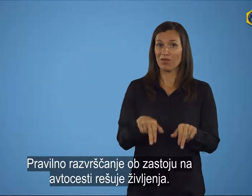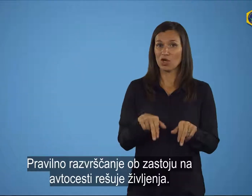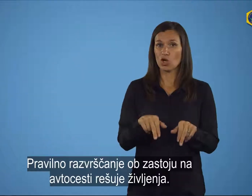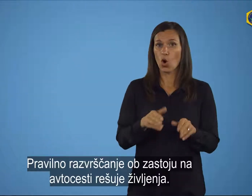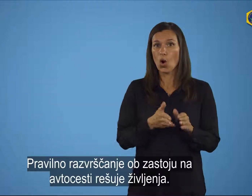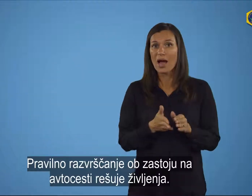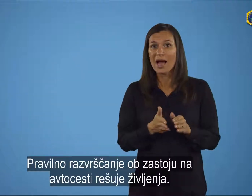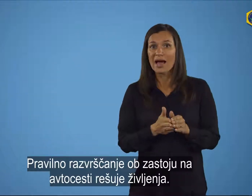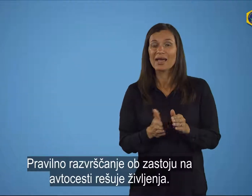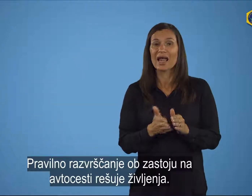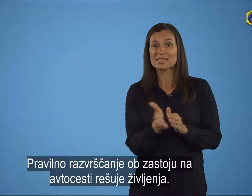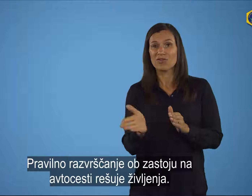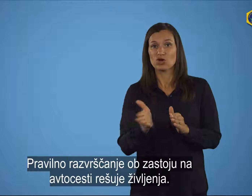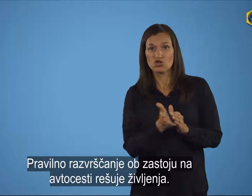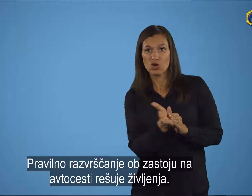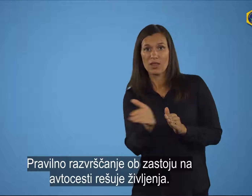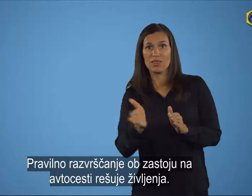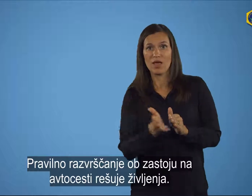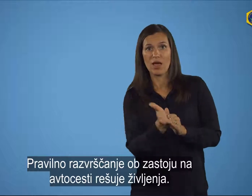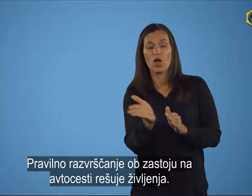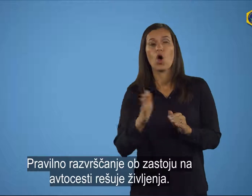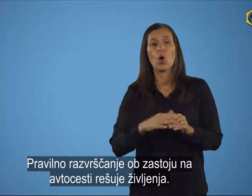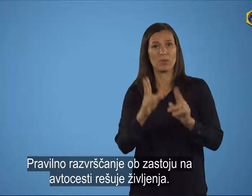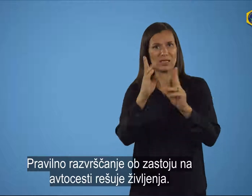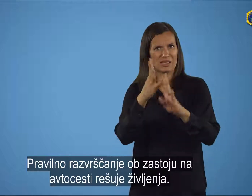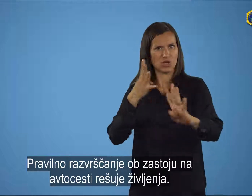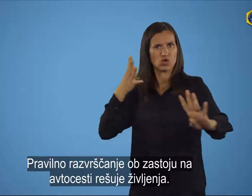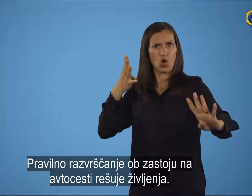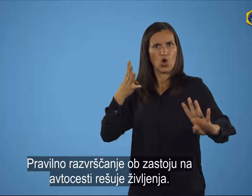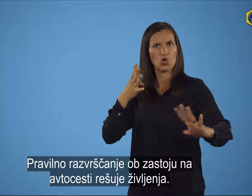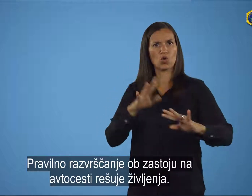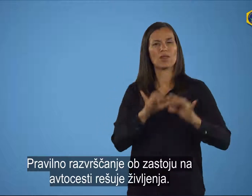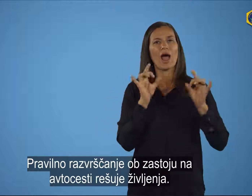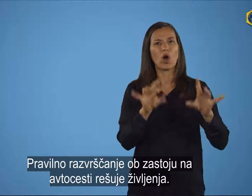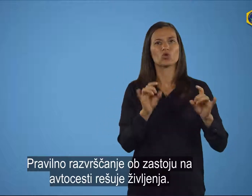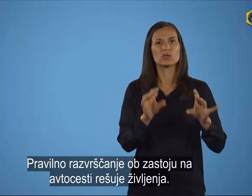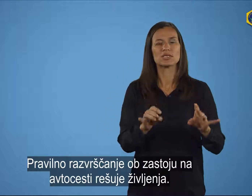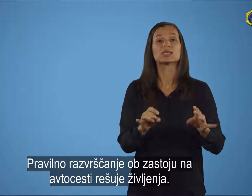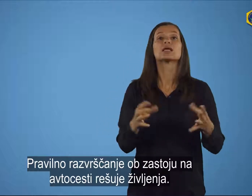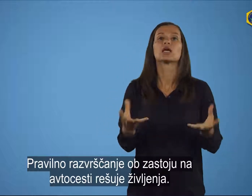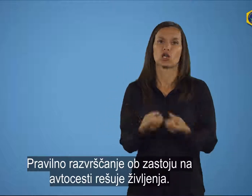Pravilno razvrščanje ob zastoju na avtocesti rešuje življenja.